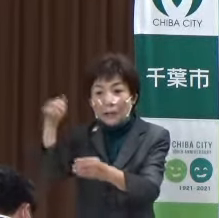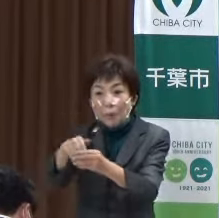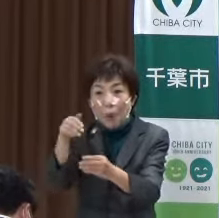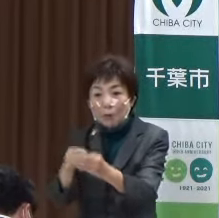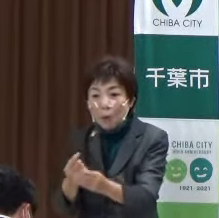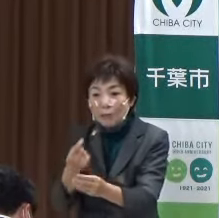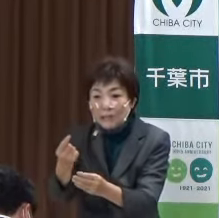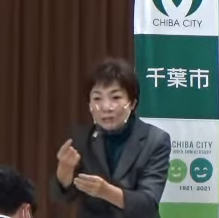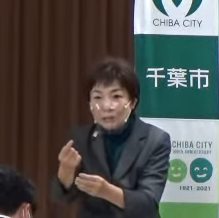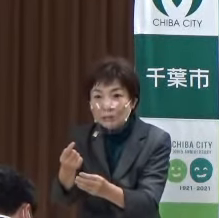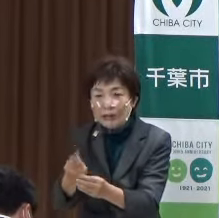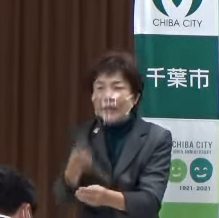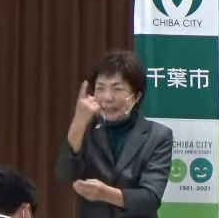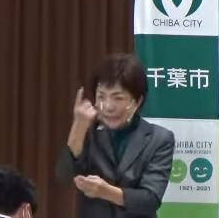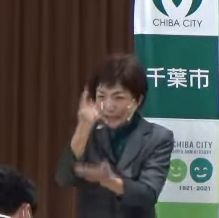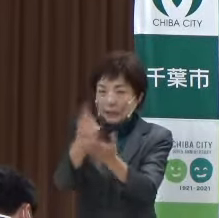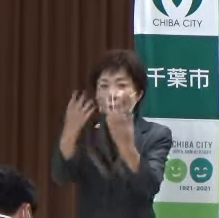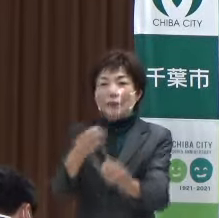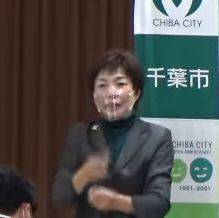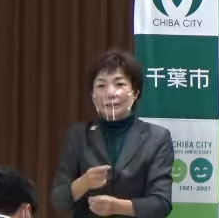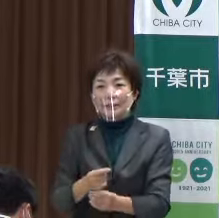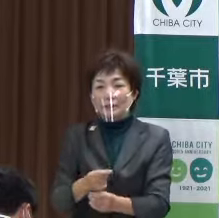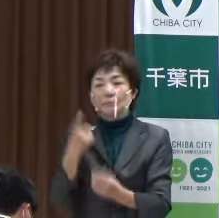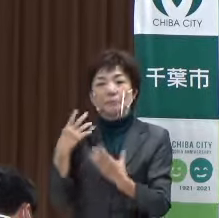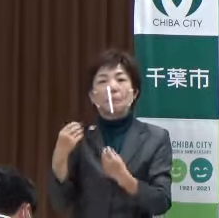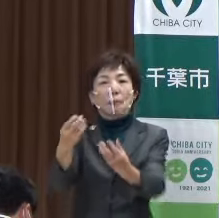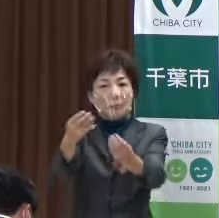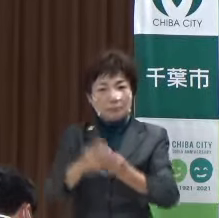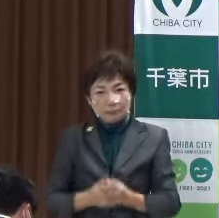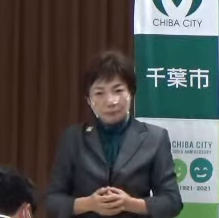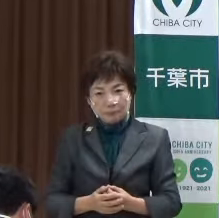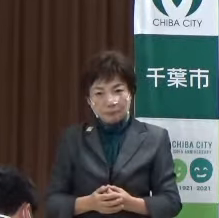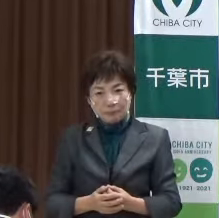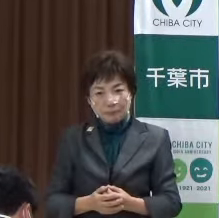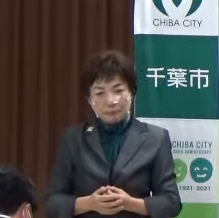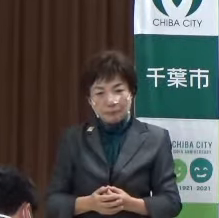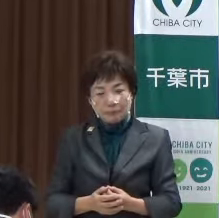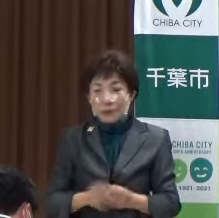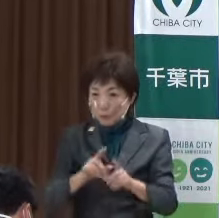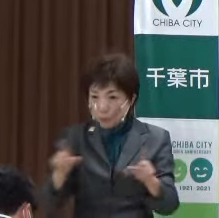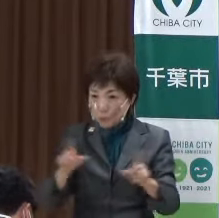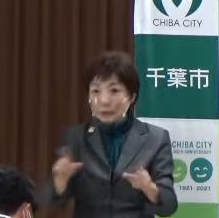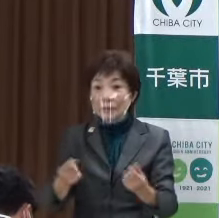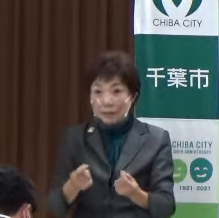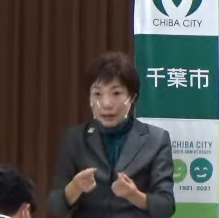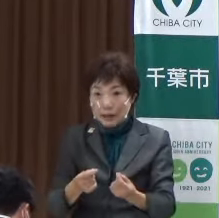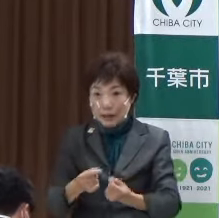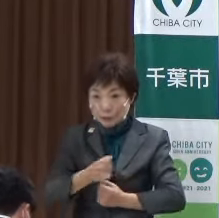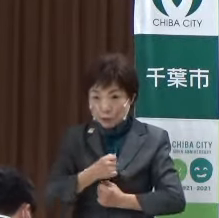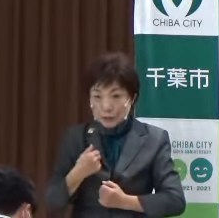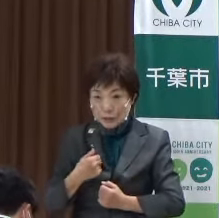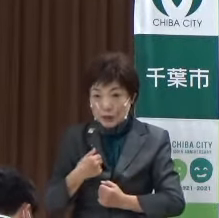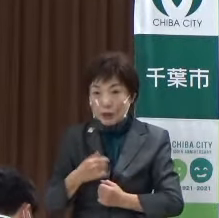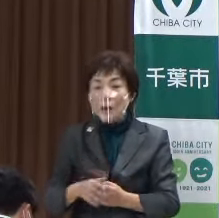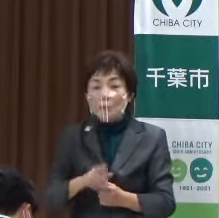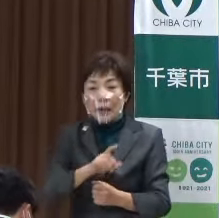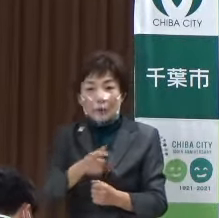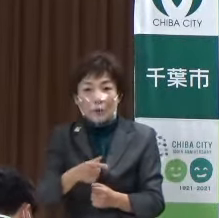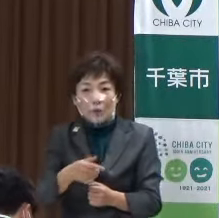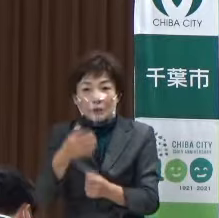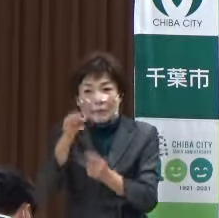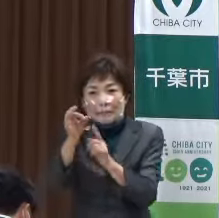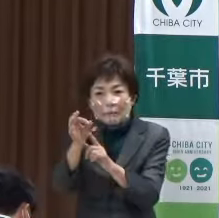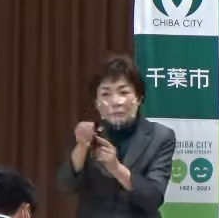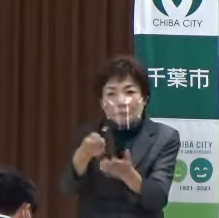く回数は一度にしたい、この考え方は変わっていません。当然ながら、ここで節減される金